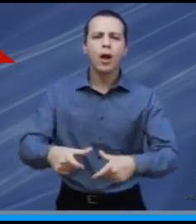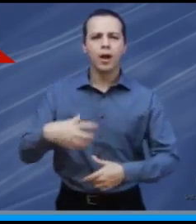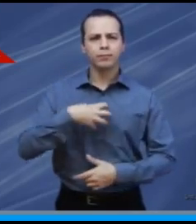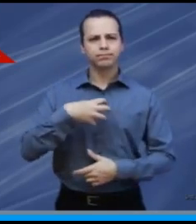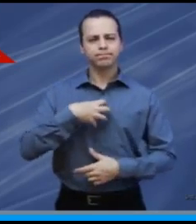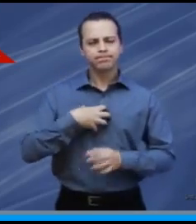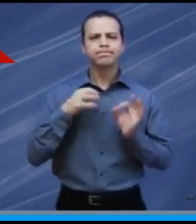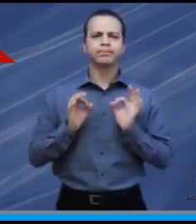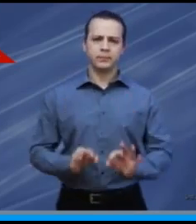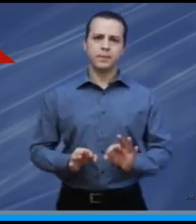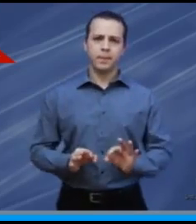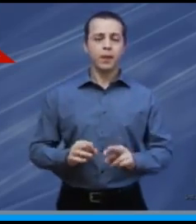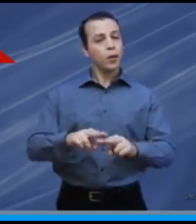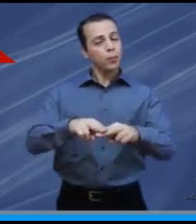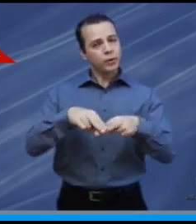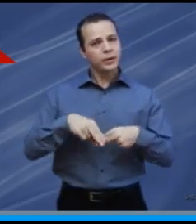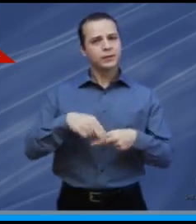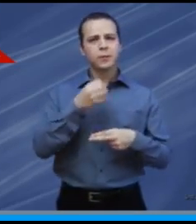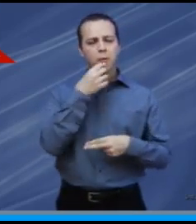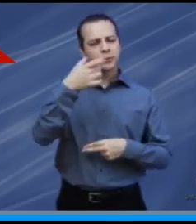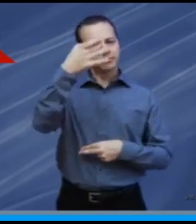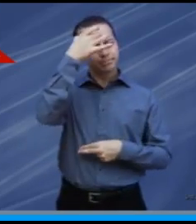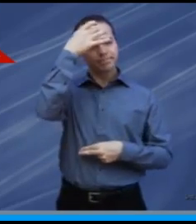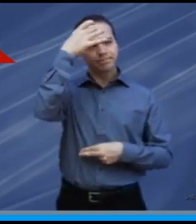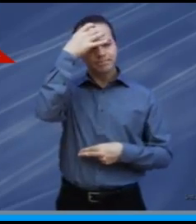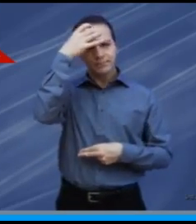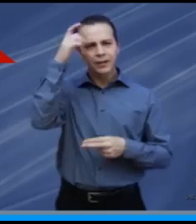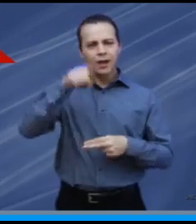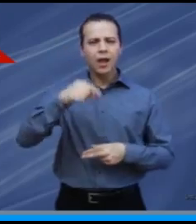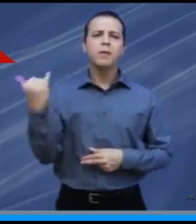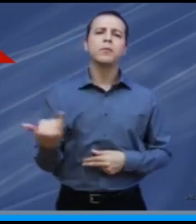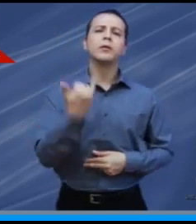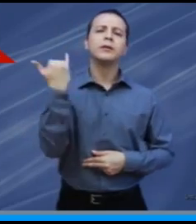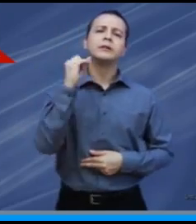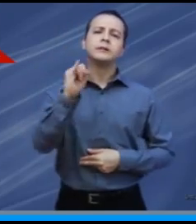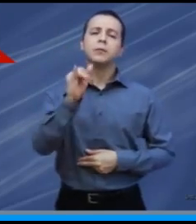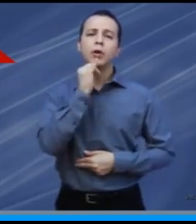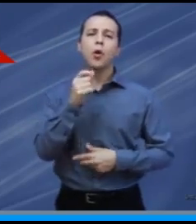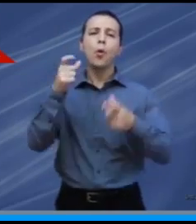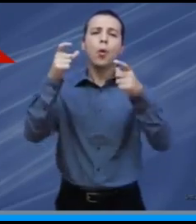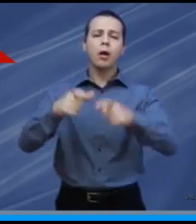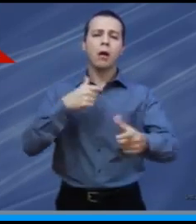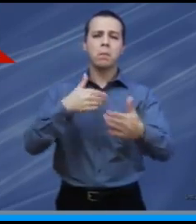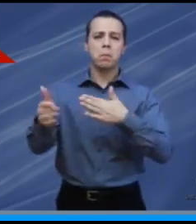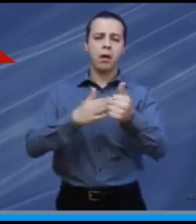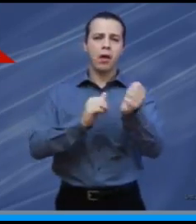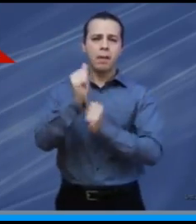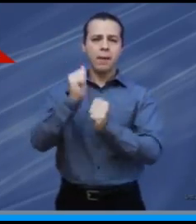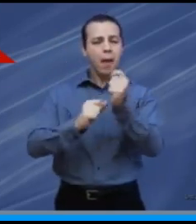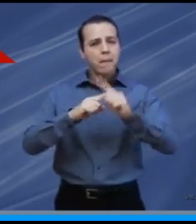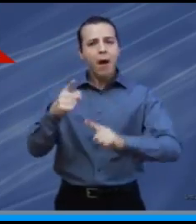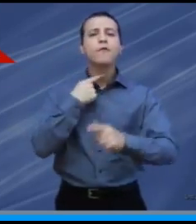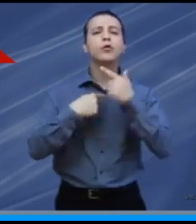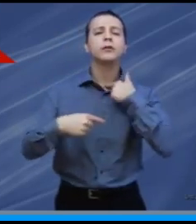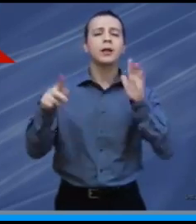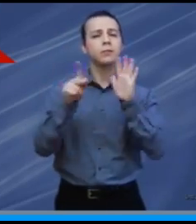de uma forma confortável. Bom senso de ambas as partes, tanto por parte de quem tem os espaços, como por parte das próprias